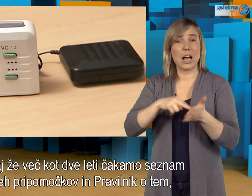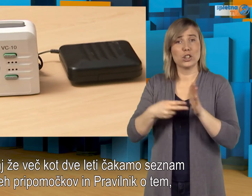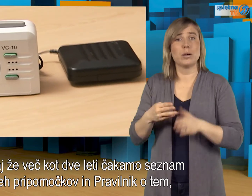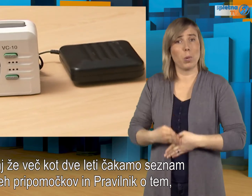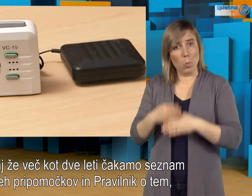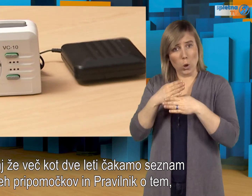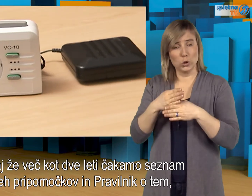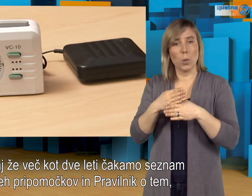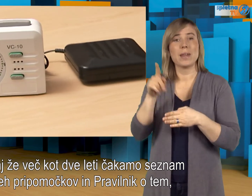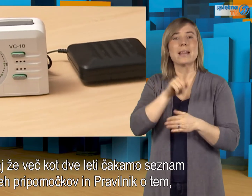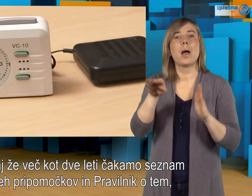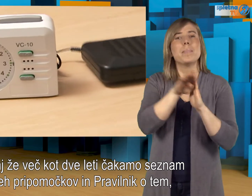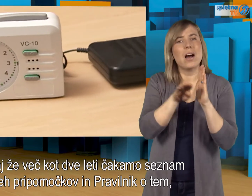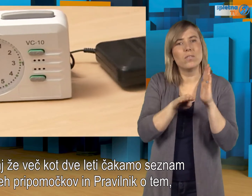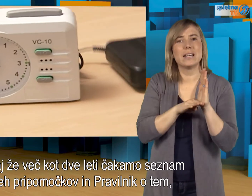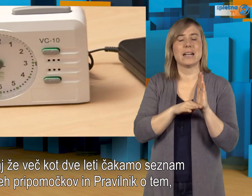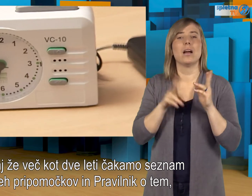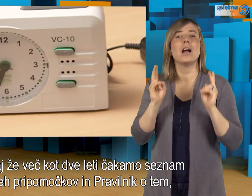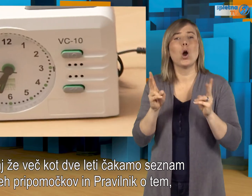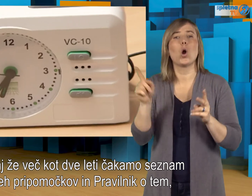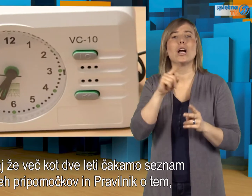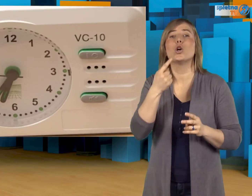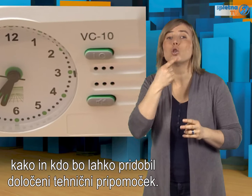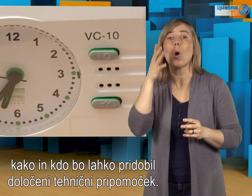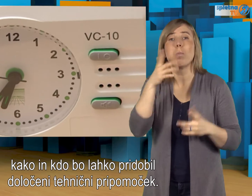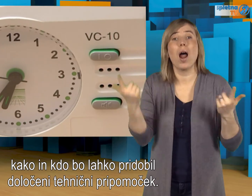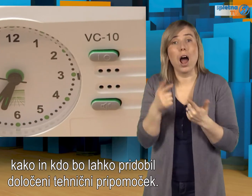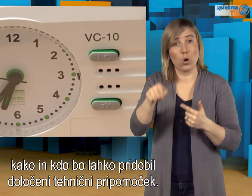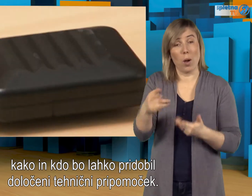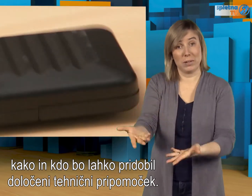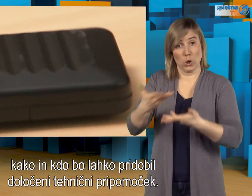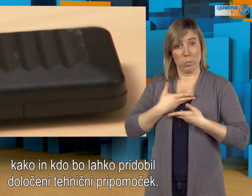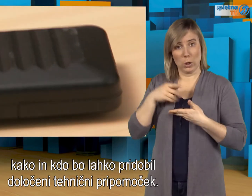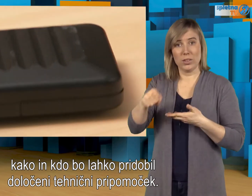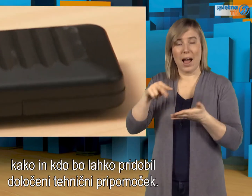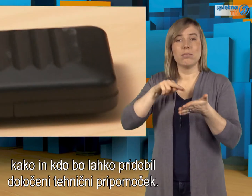in pravilnik o tem, kako in kdo bo lahko pridobil določeni tehnični pripomoček.